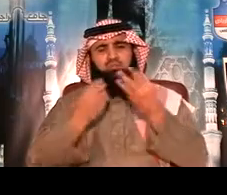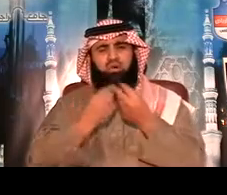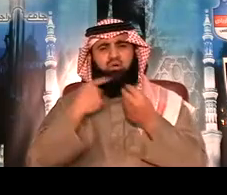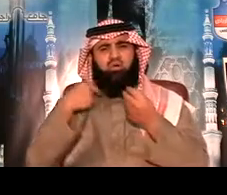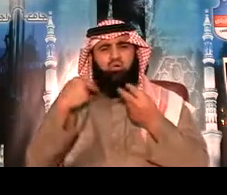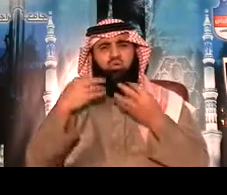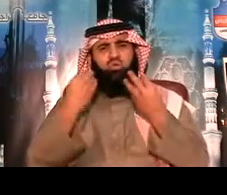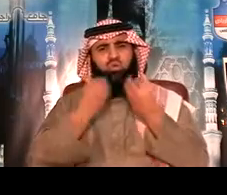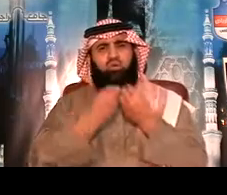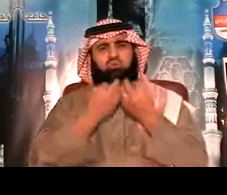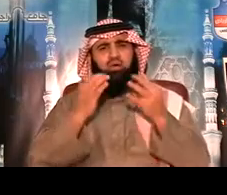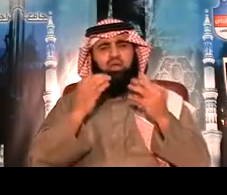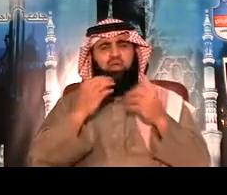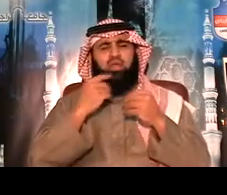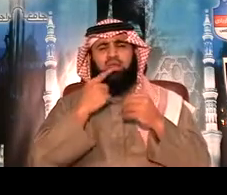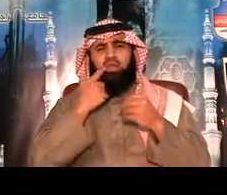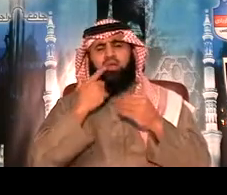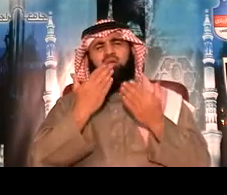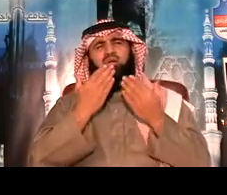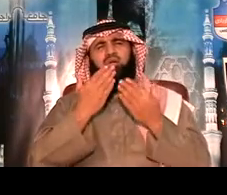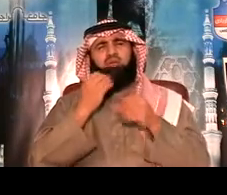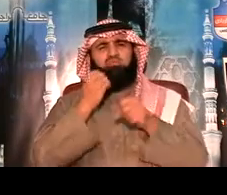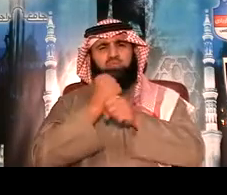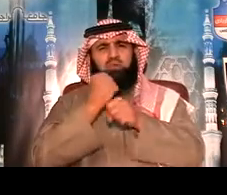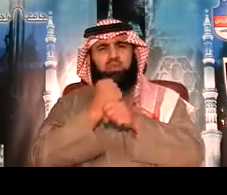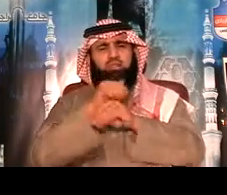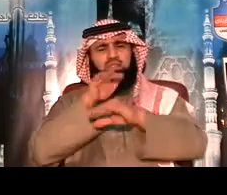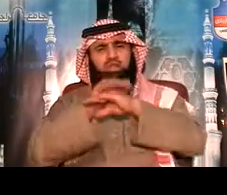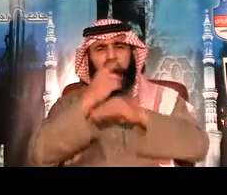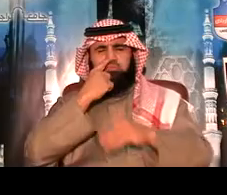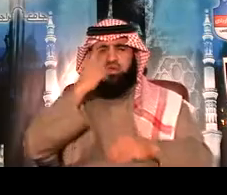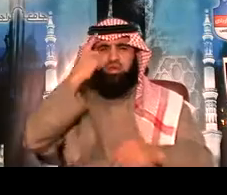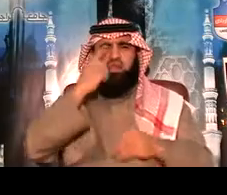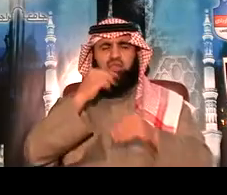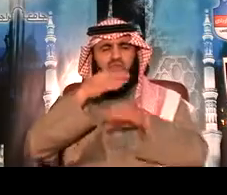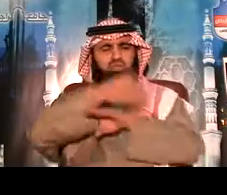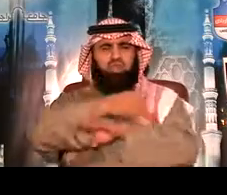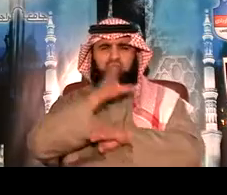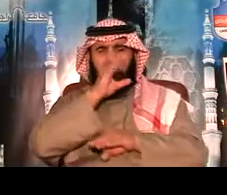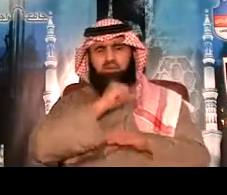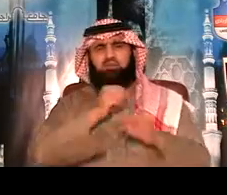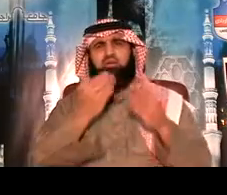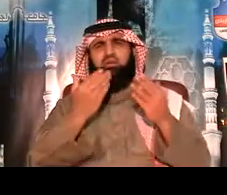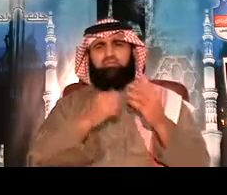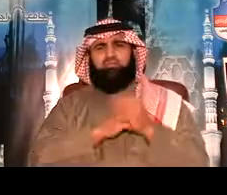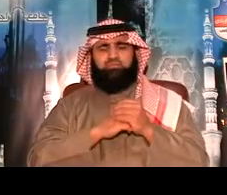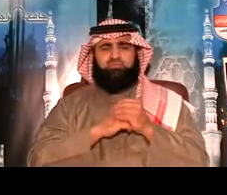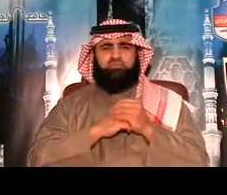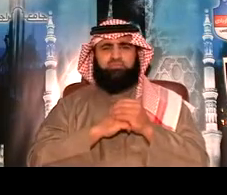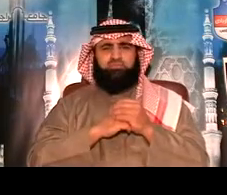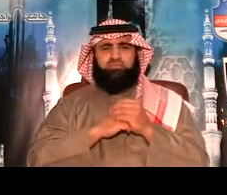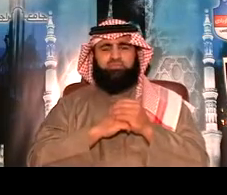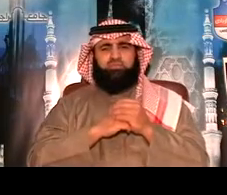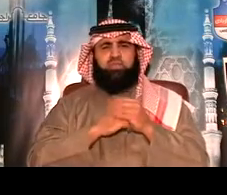هداة مهديين غير ضالين ولا مضلين برحمتك يا أرحم الراحمين. اللهم لا تقم للمنافقين